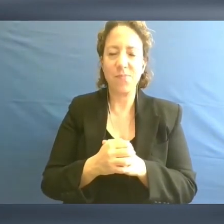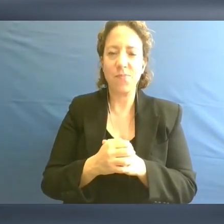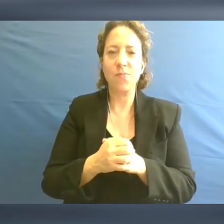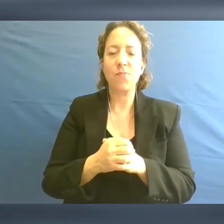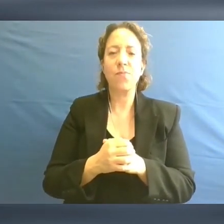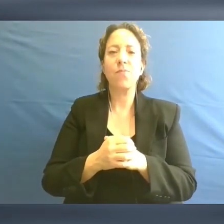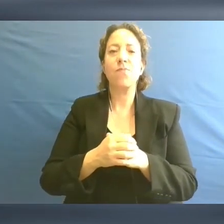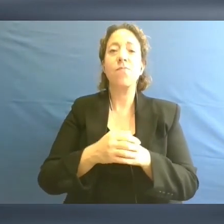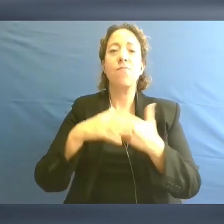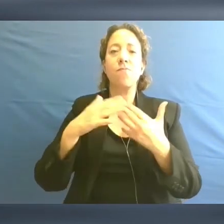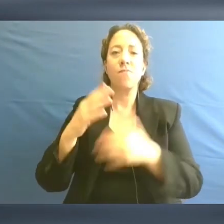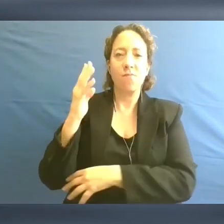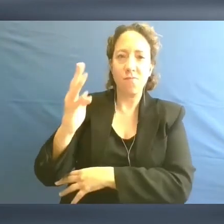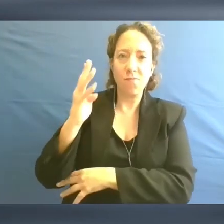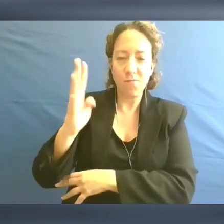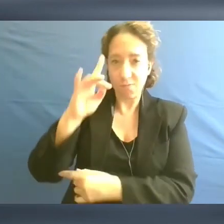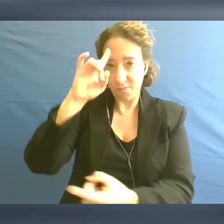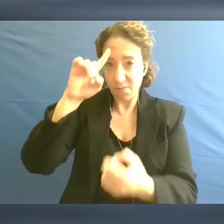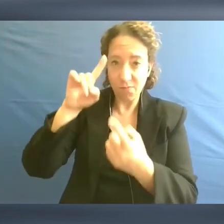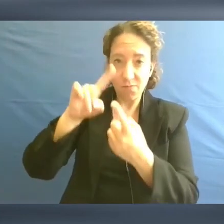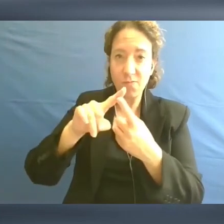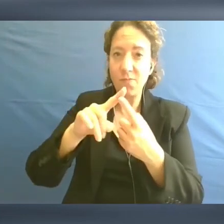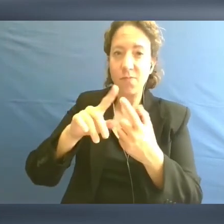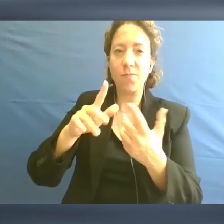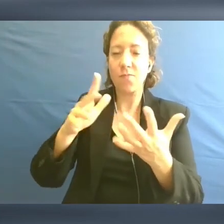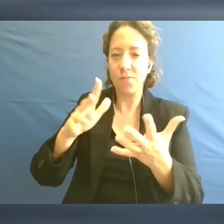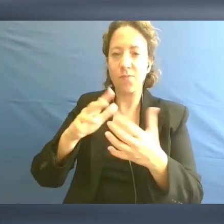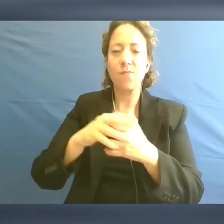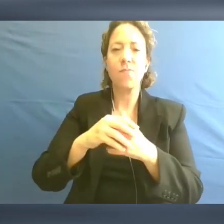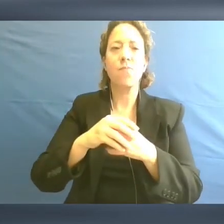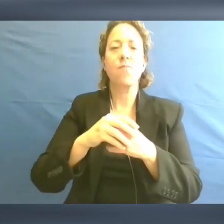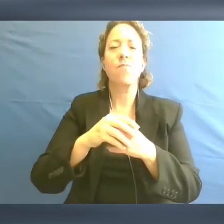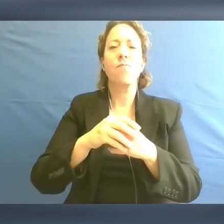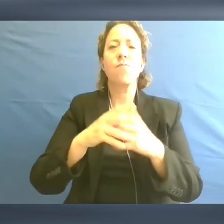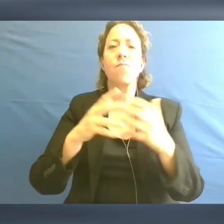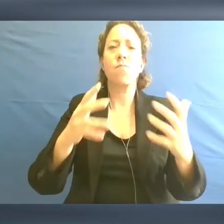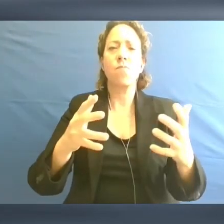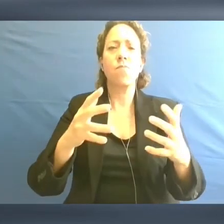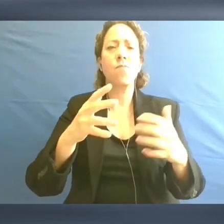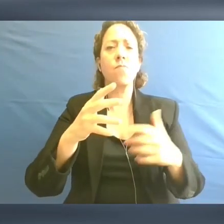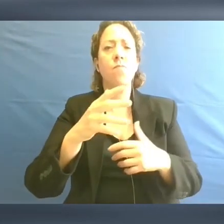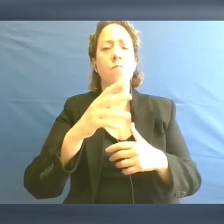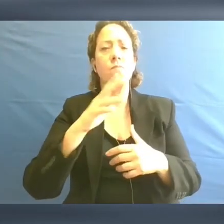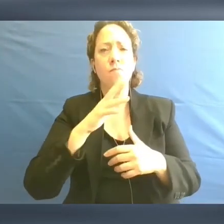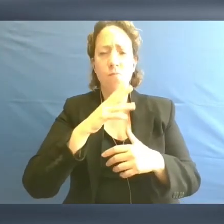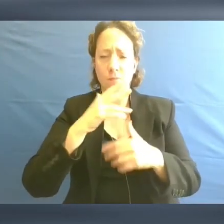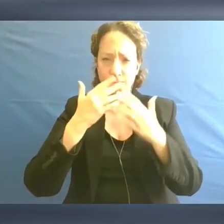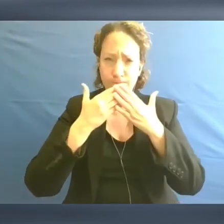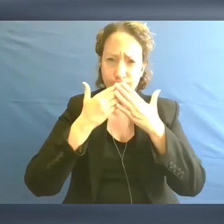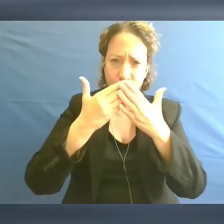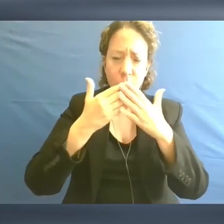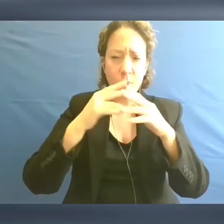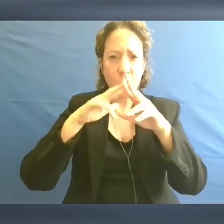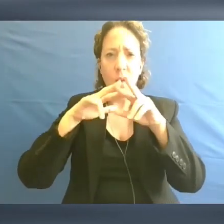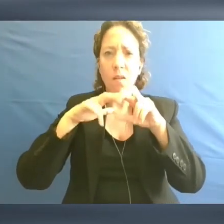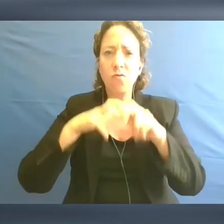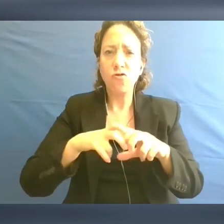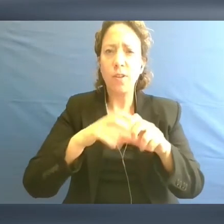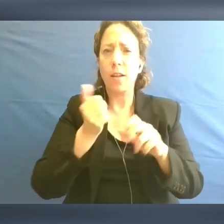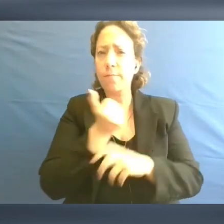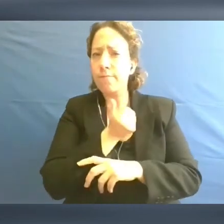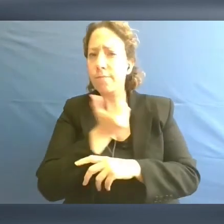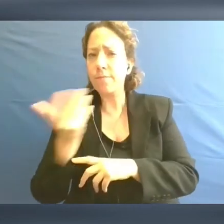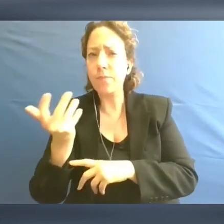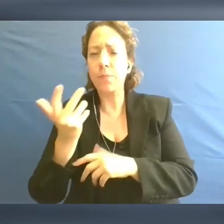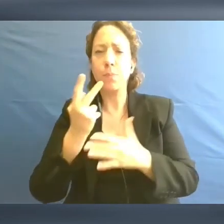L'objectif de cette présentation est donc de comprendre, au travers de nos différents travaux de recherche et au travers des différents